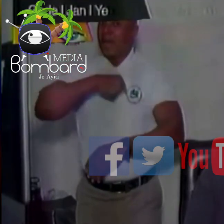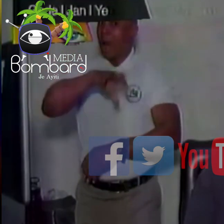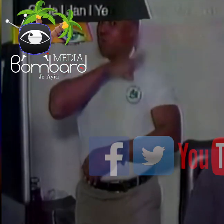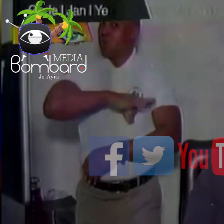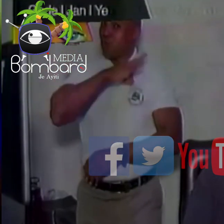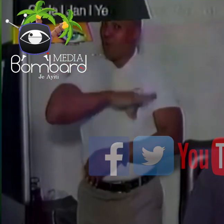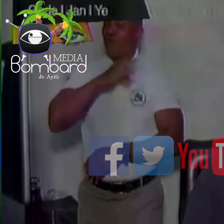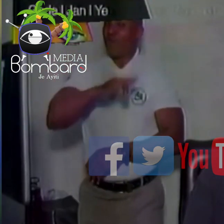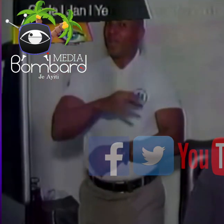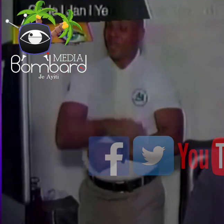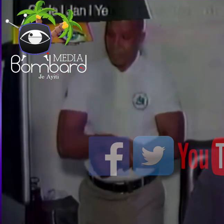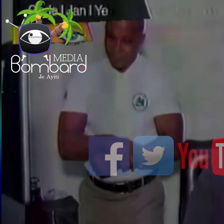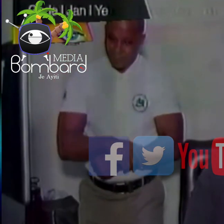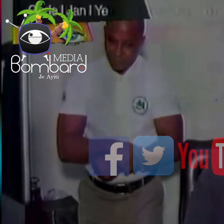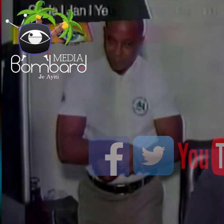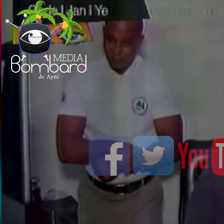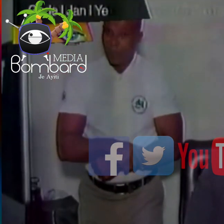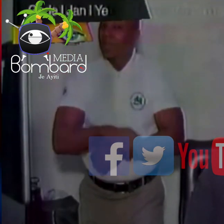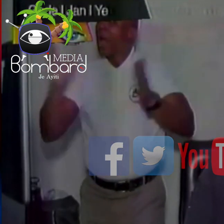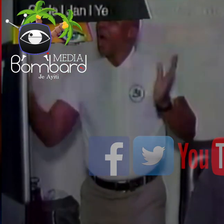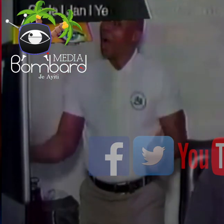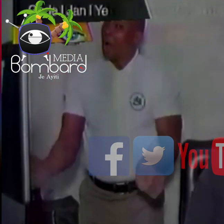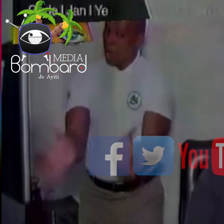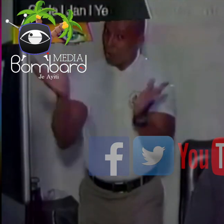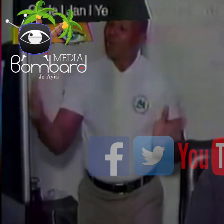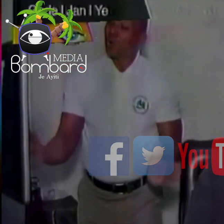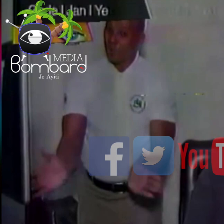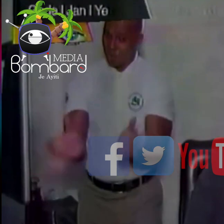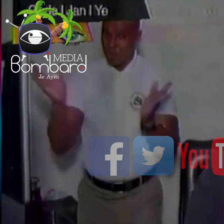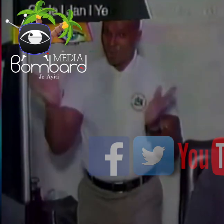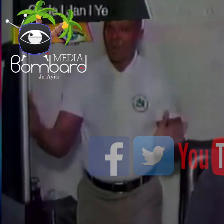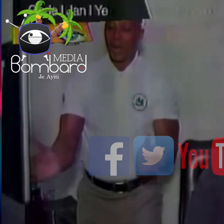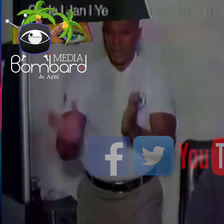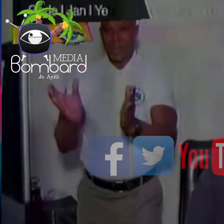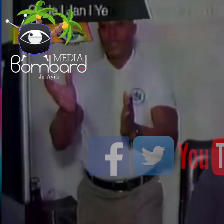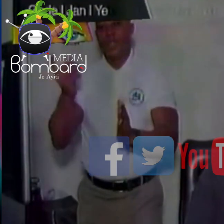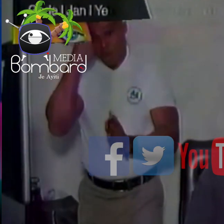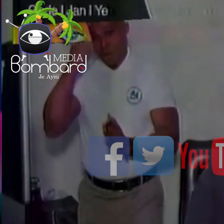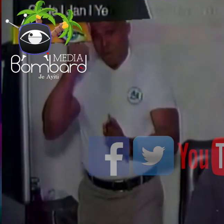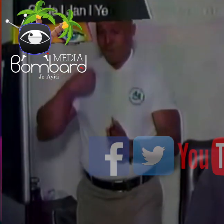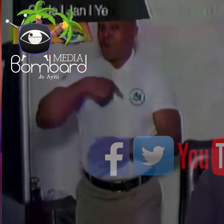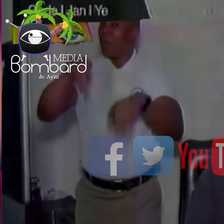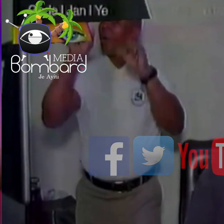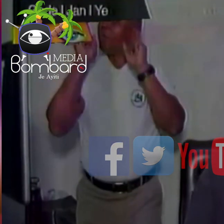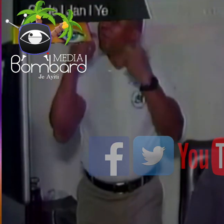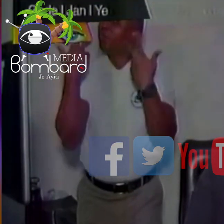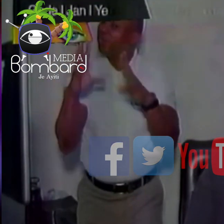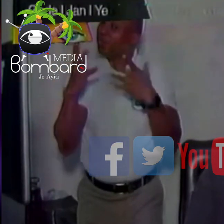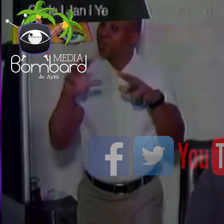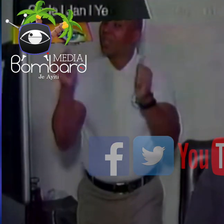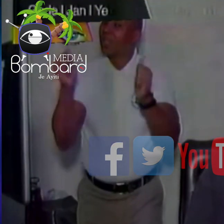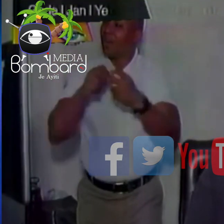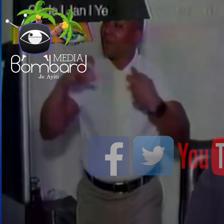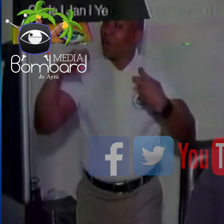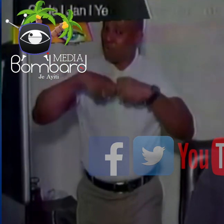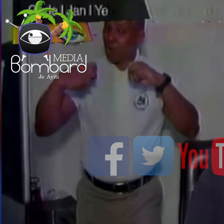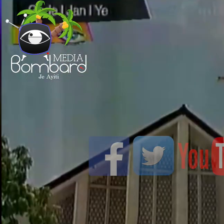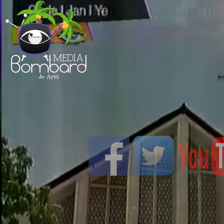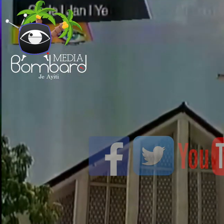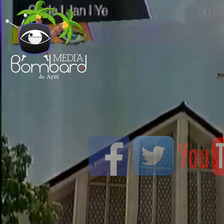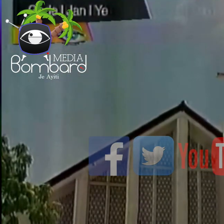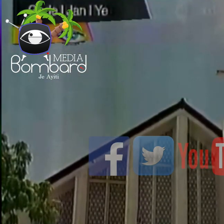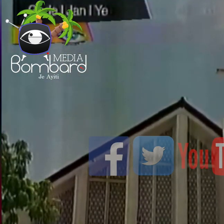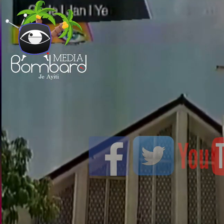nous mettre plus encouragement dans le dossier ça, pour nous pas finaliser en façon pour problème ça, les cas résoudre en